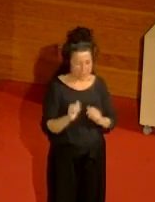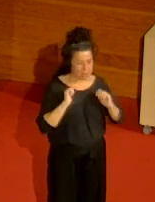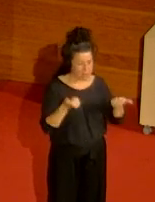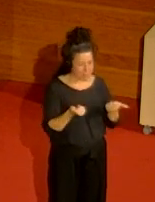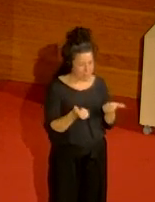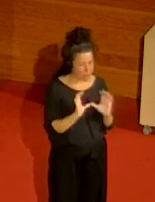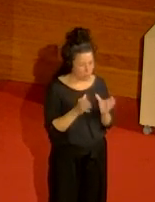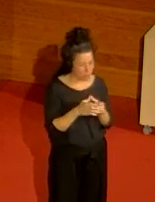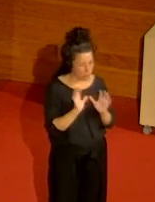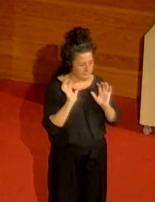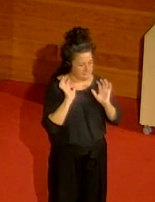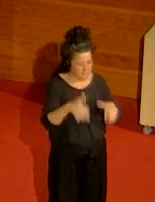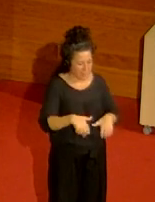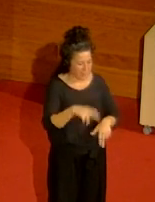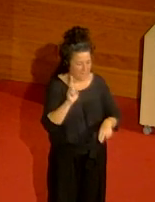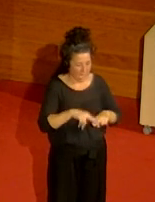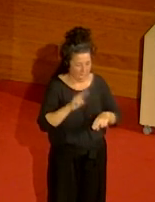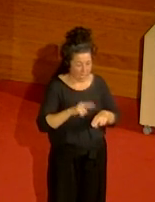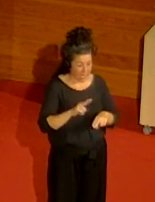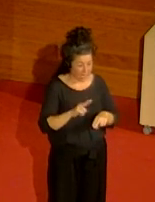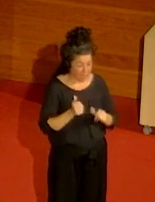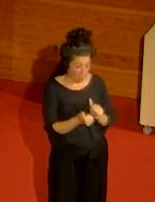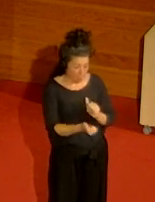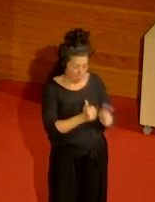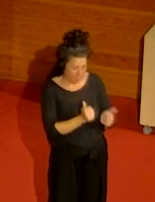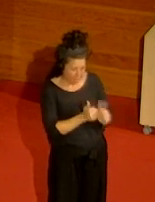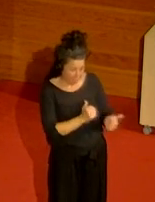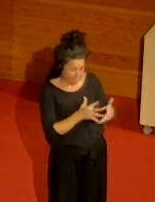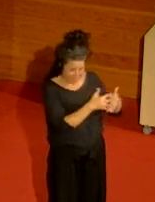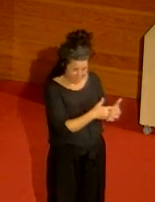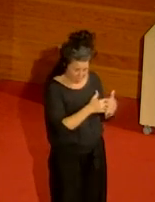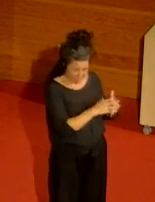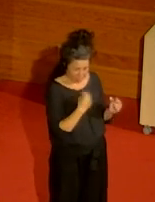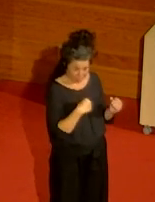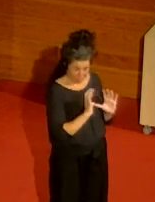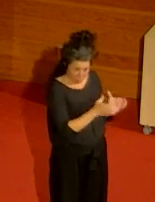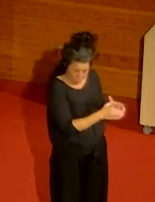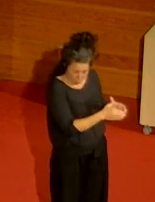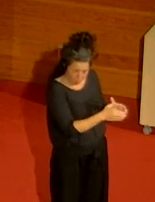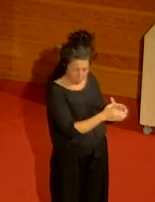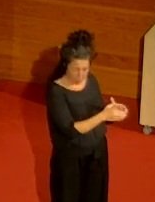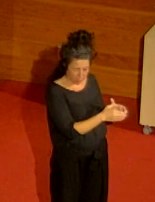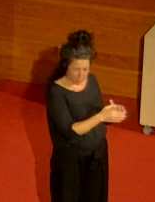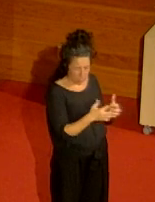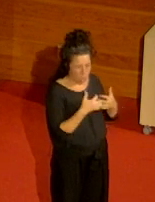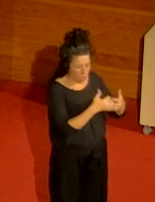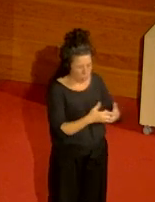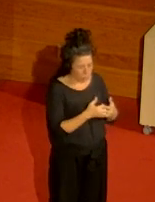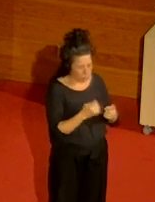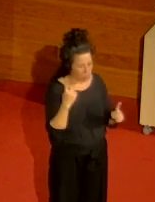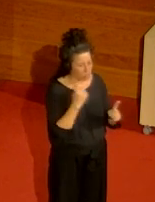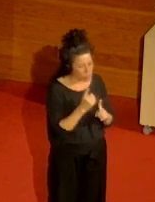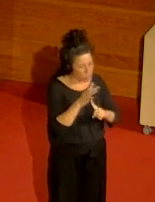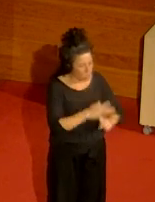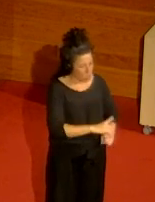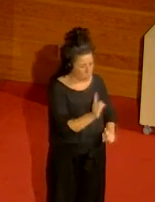que era una imitación de los pantera negra de Estados Unidos luchar por la no discriminación y la igualdad porque